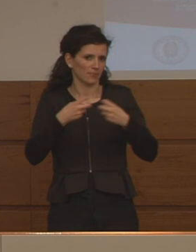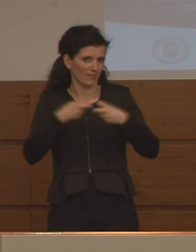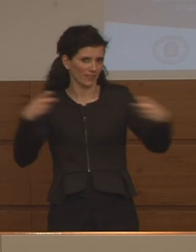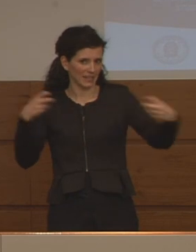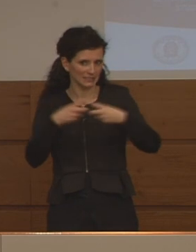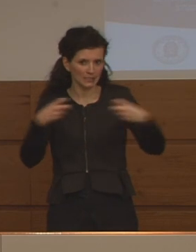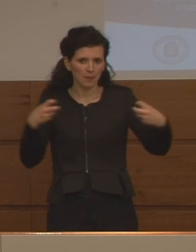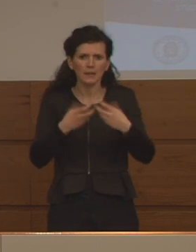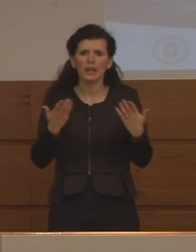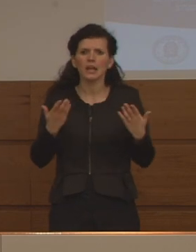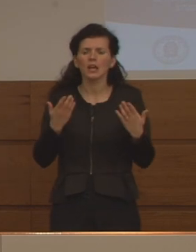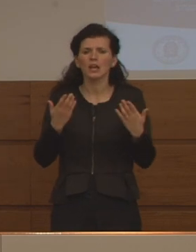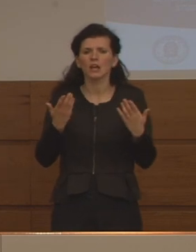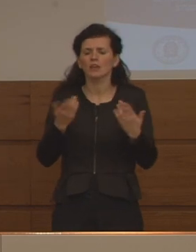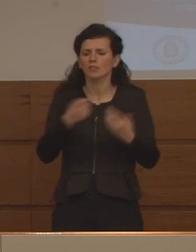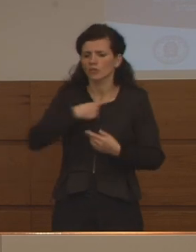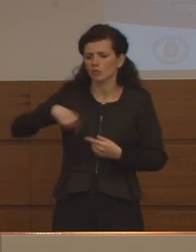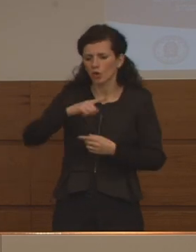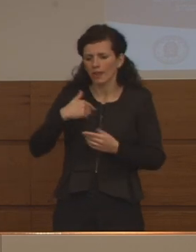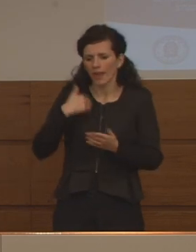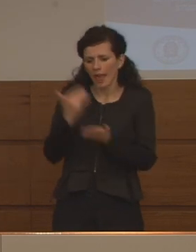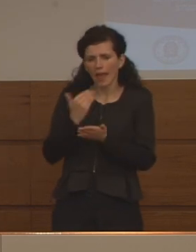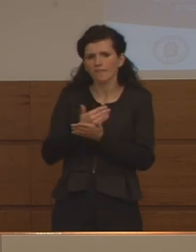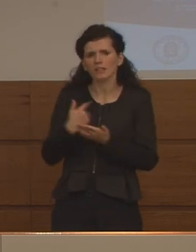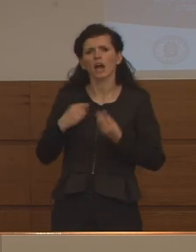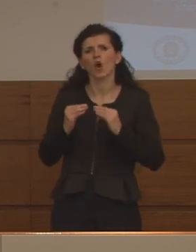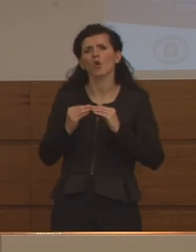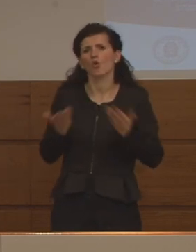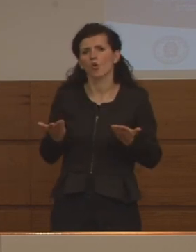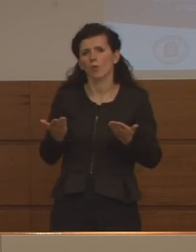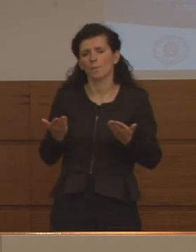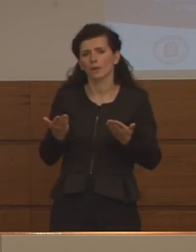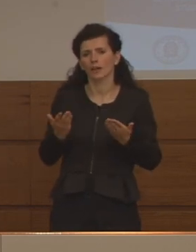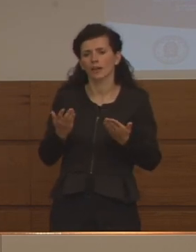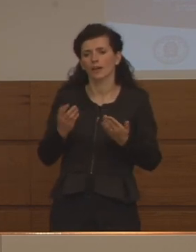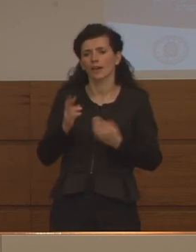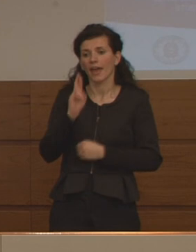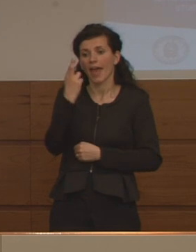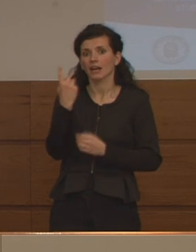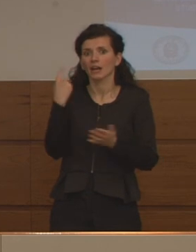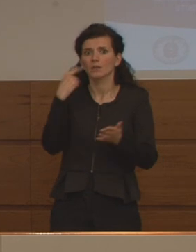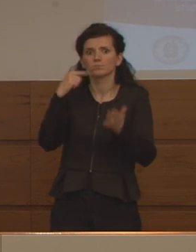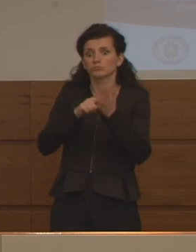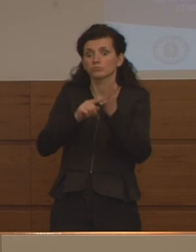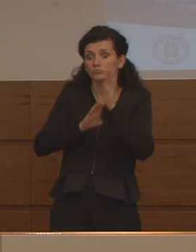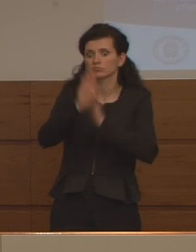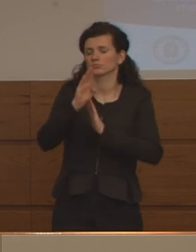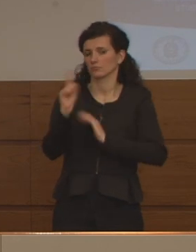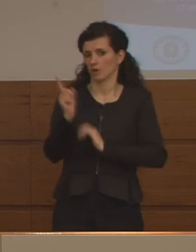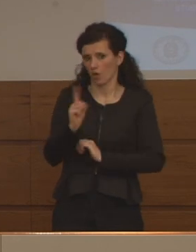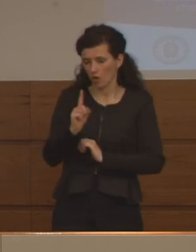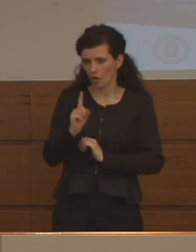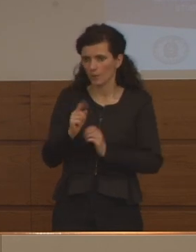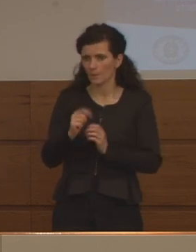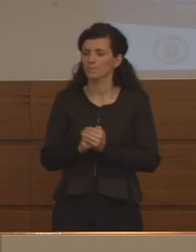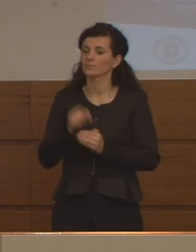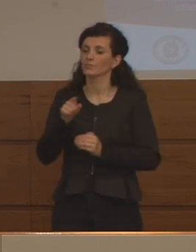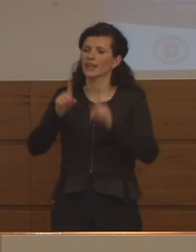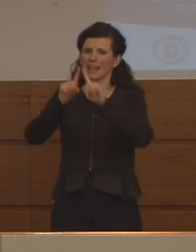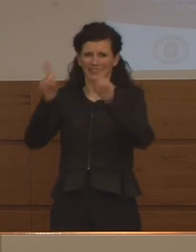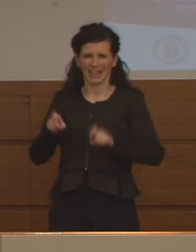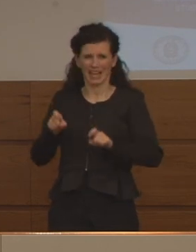ottenuto ecco quindi qua cosa dovremmo fare per evitare che questo che questo valore torni a salire inoltre sui test sierologici